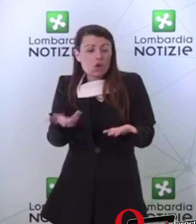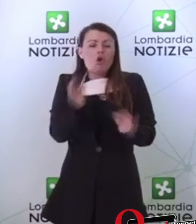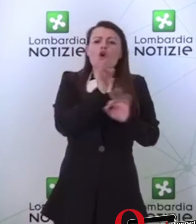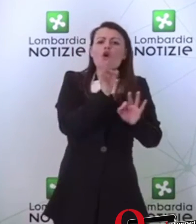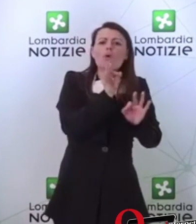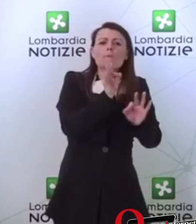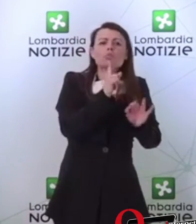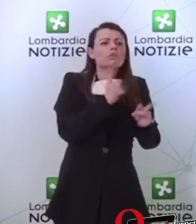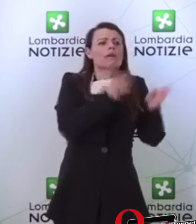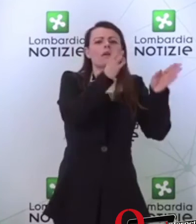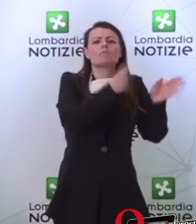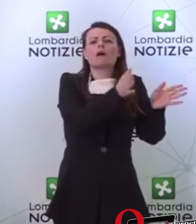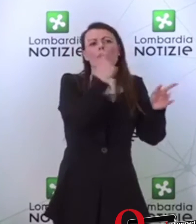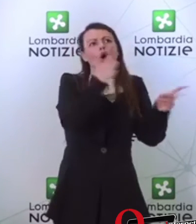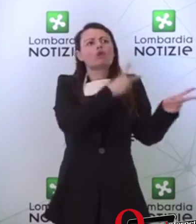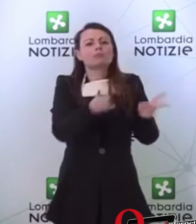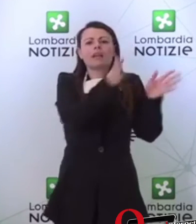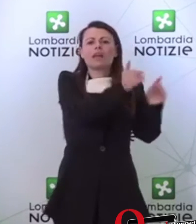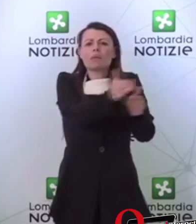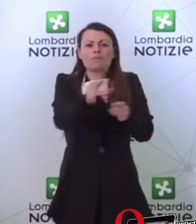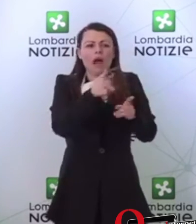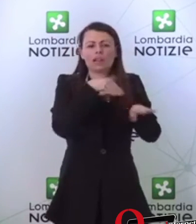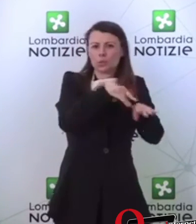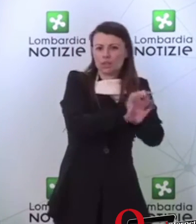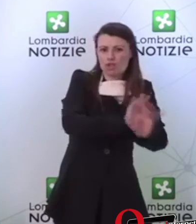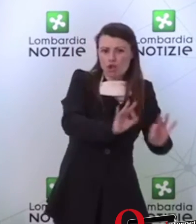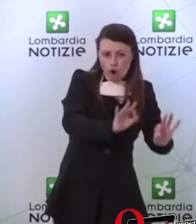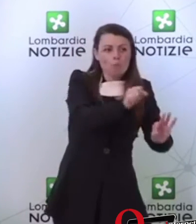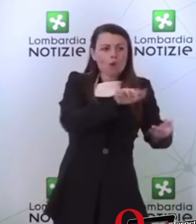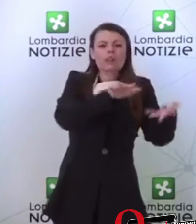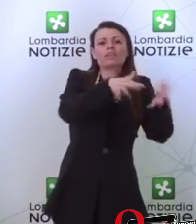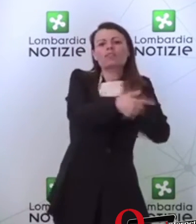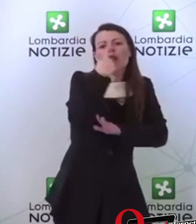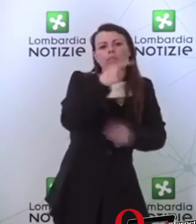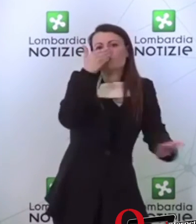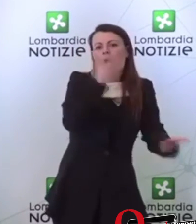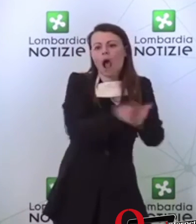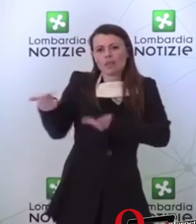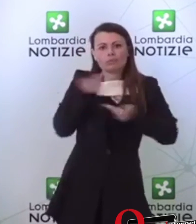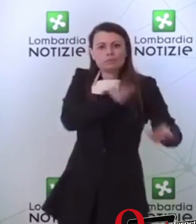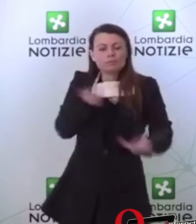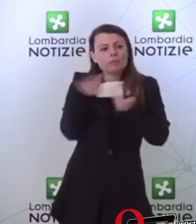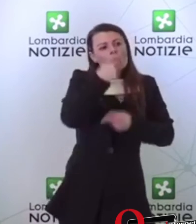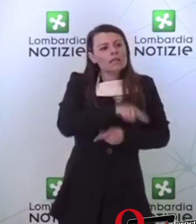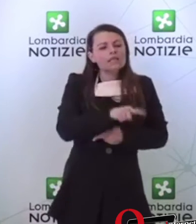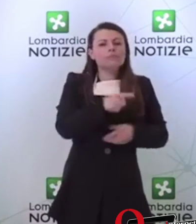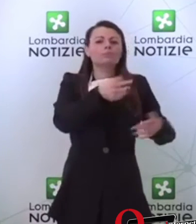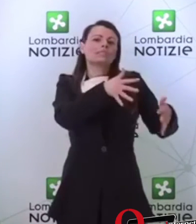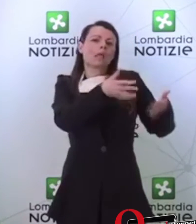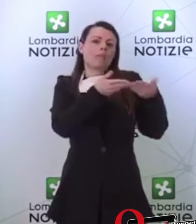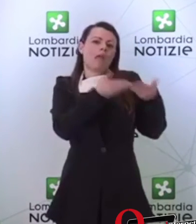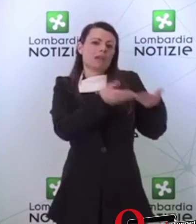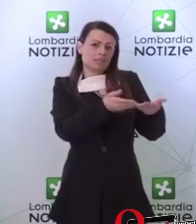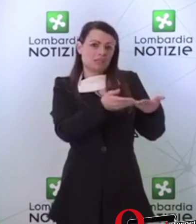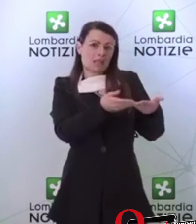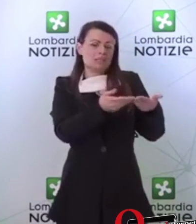reparti non utilizzati di ospedale, in una sorta di semi-assistenza, cioè un'assistenza leggera perché non sono ancora